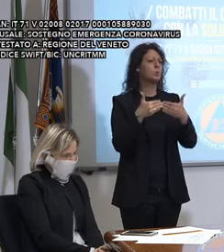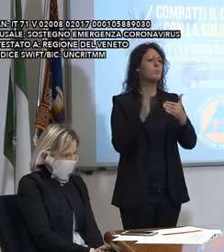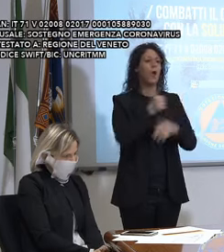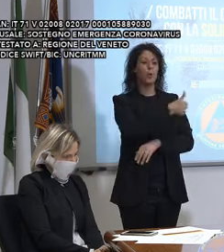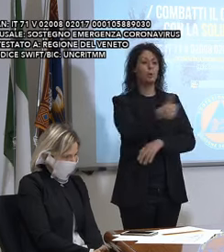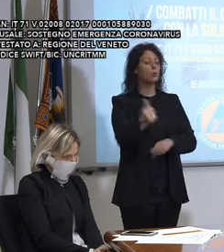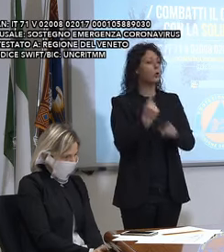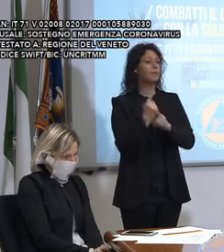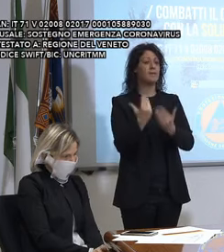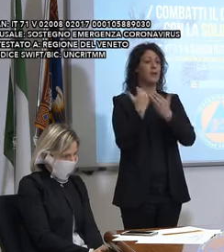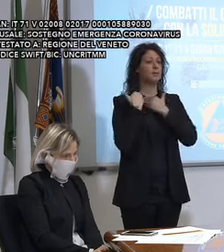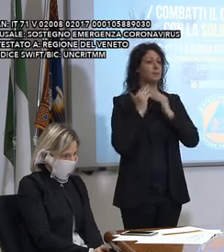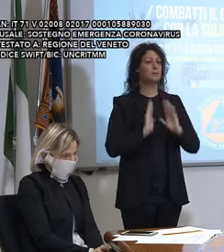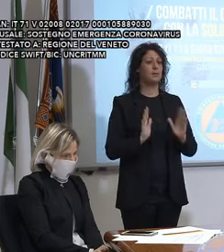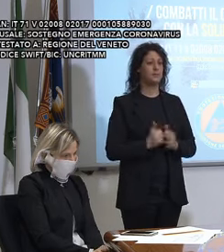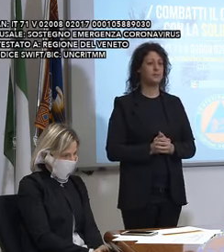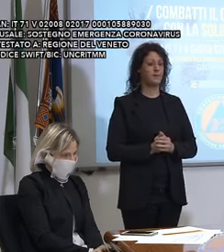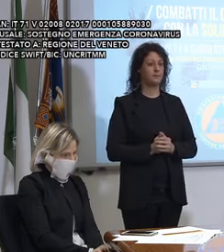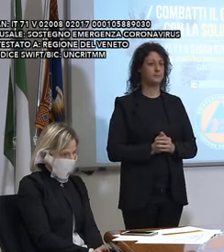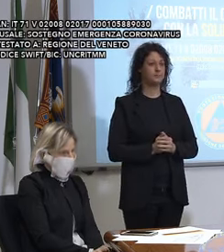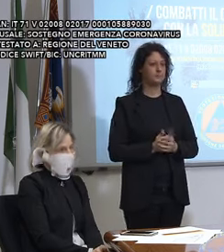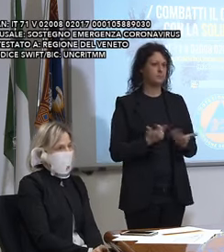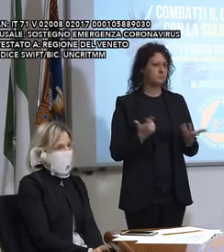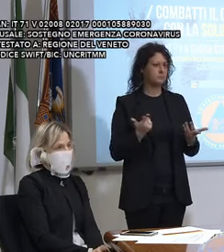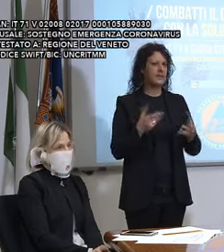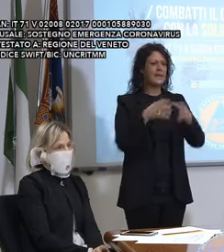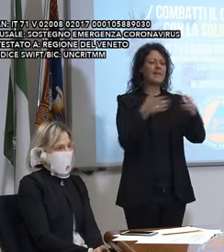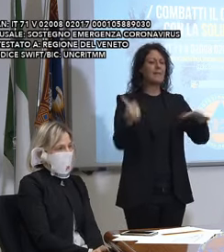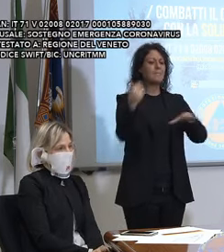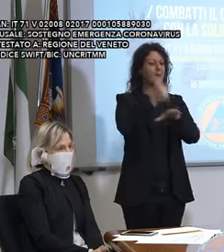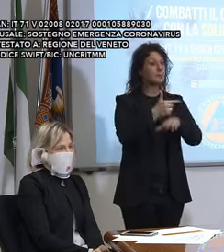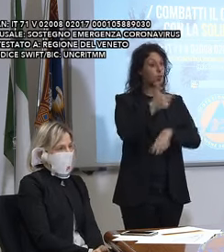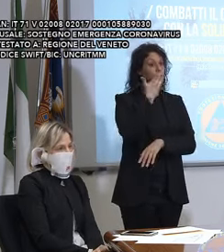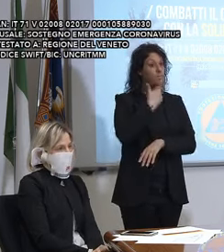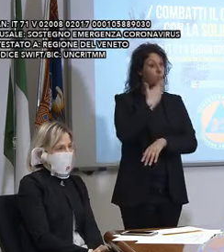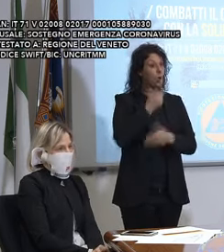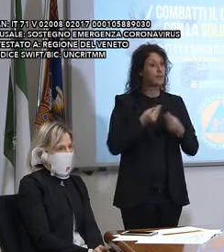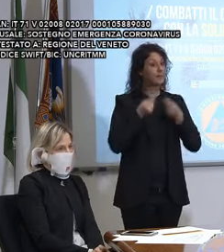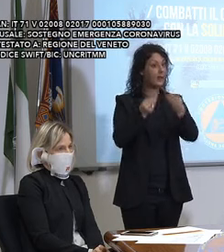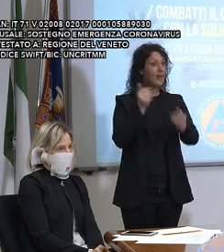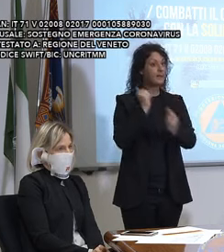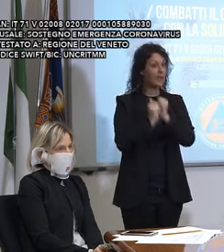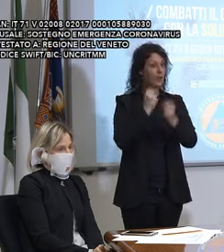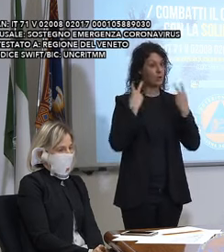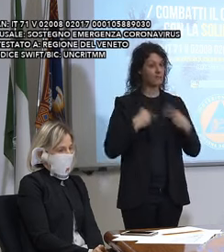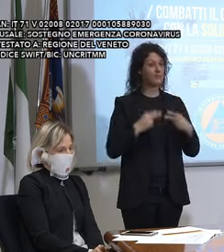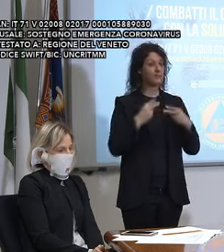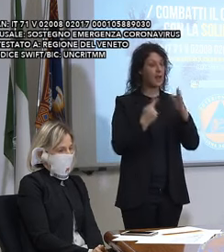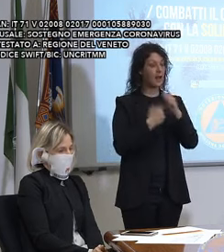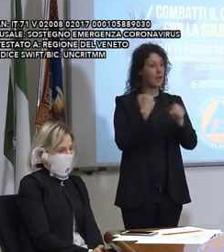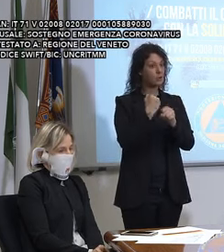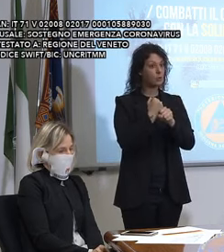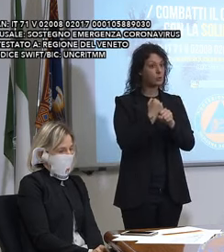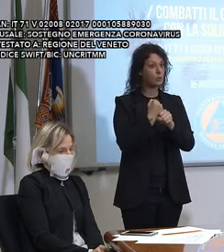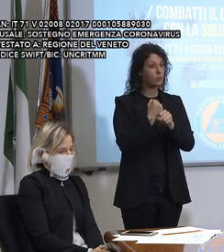Cioè, non trovo un imprenditore che vuol mettere a repentaglio la vita dei propri lavoratori e la sua vita